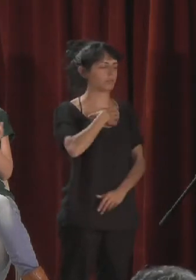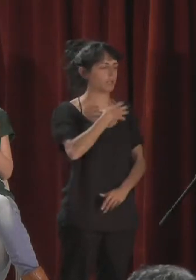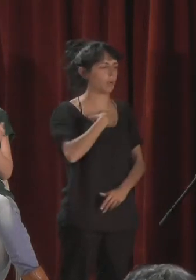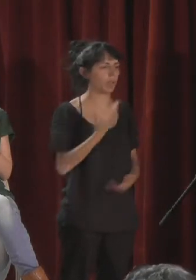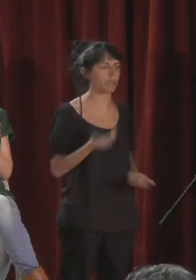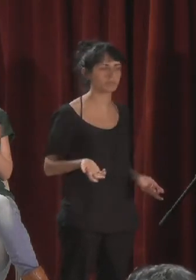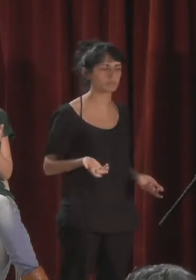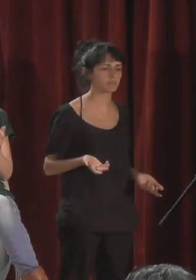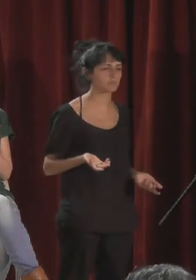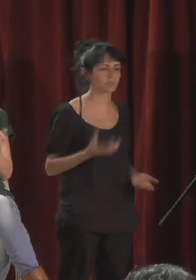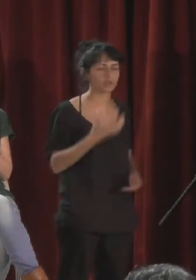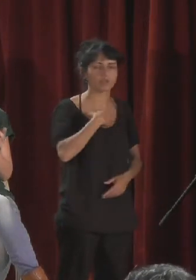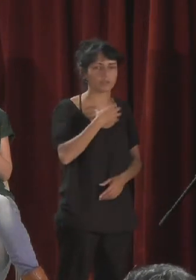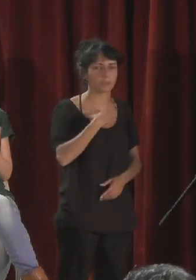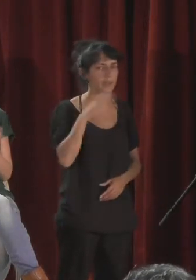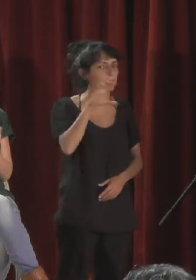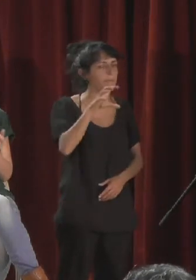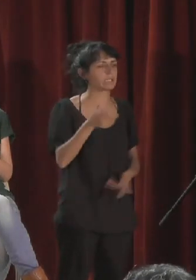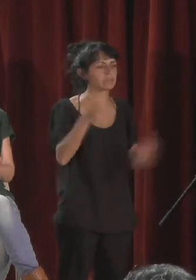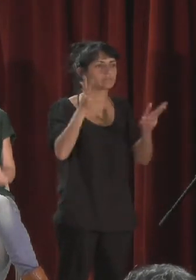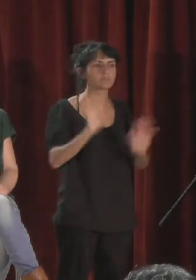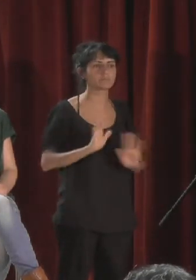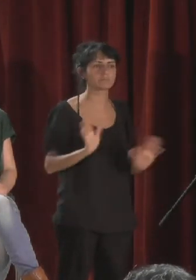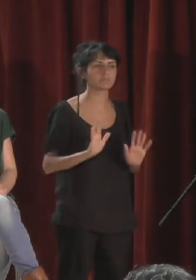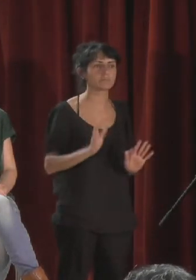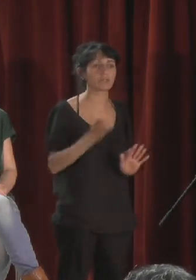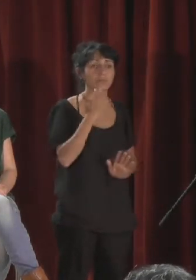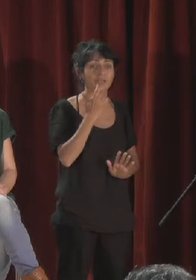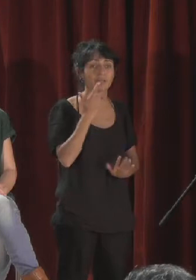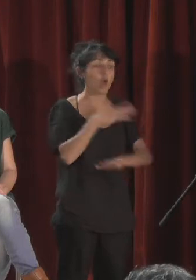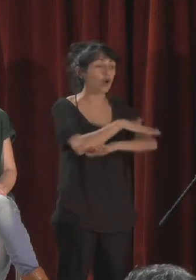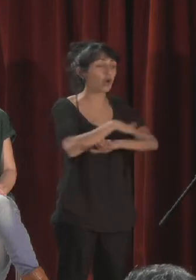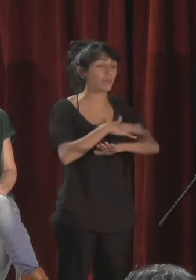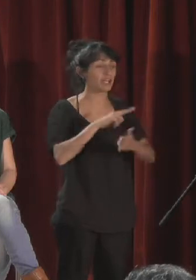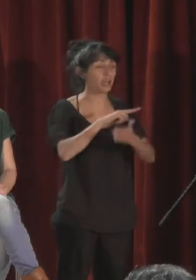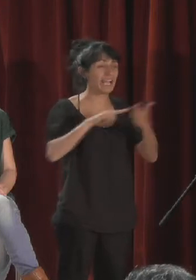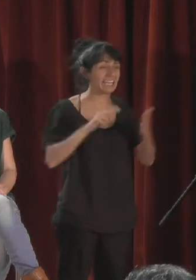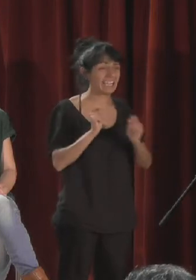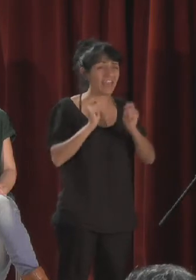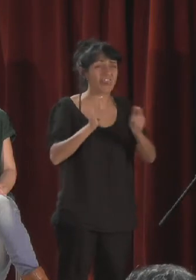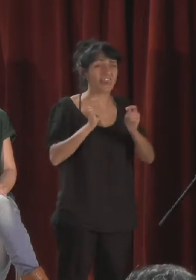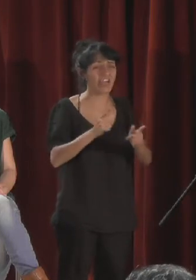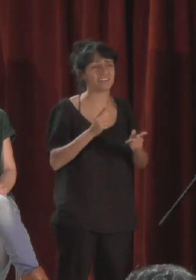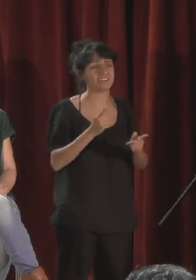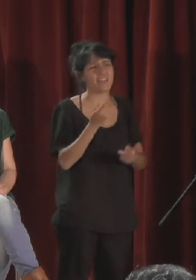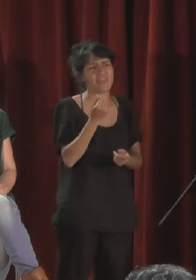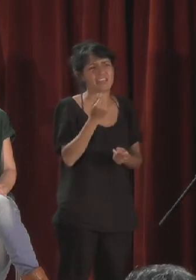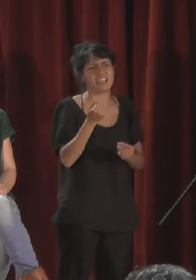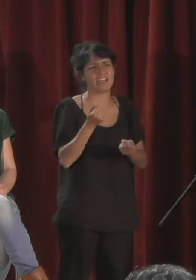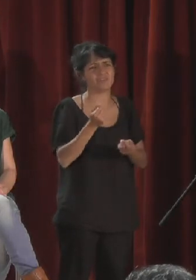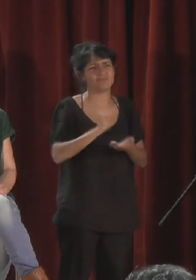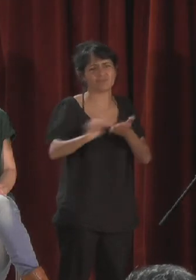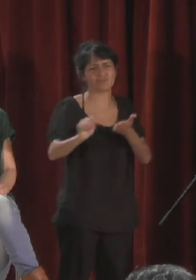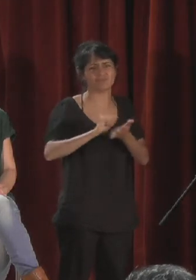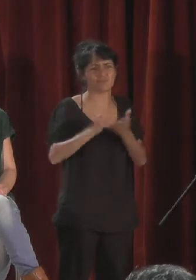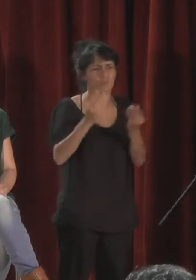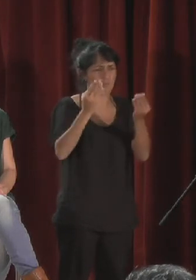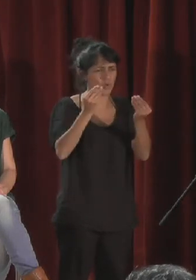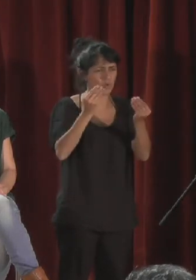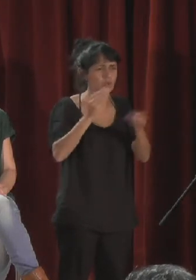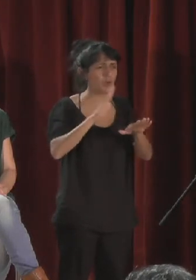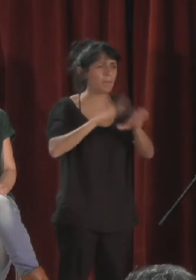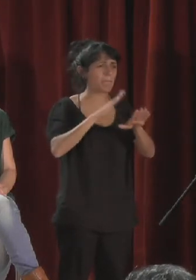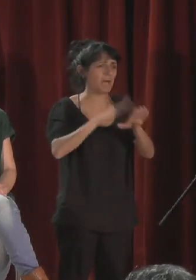Non se pode permitir que o Goberno de Galicia lle dé 25 millóns de euros a Indra e os seus amiguetes para que saneen as